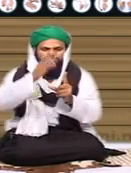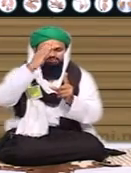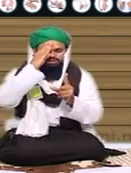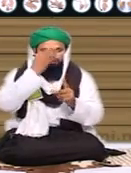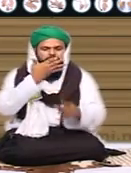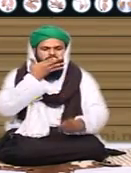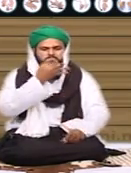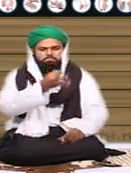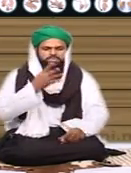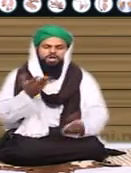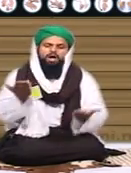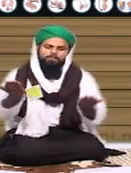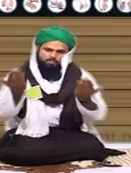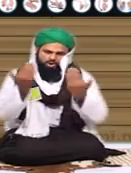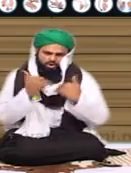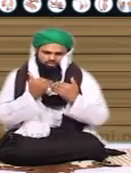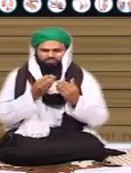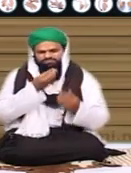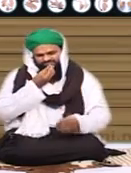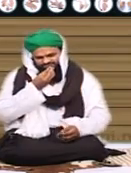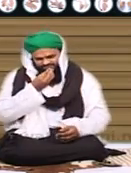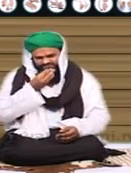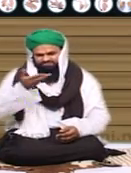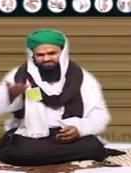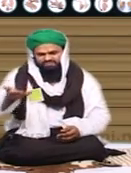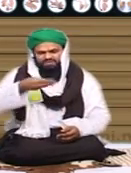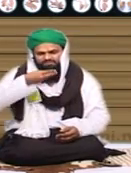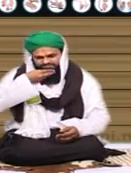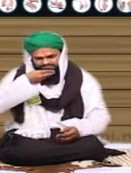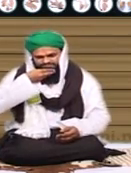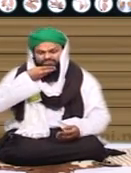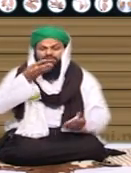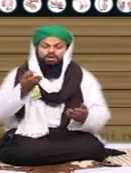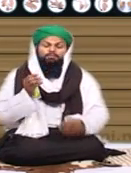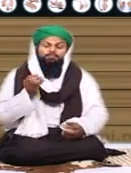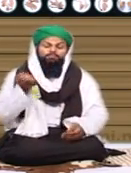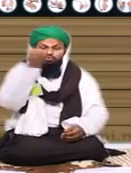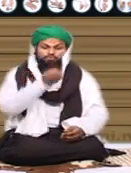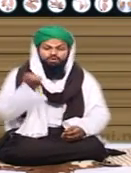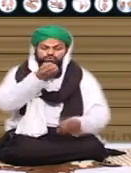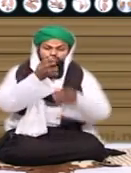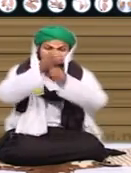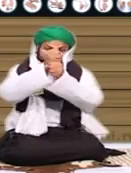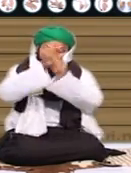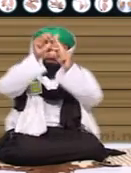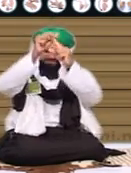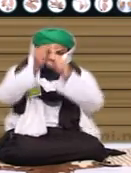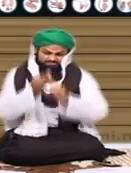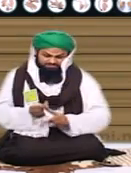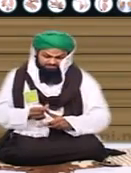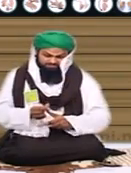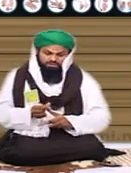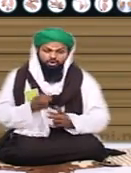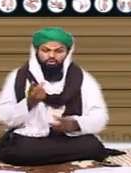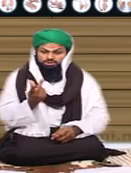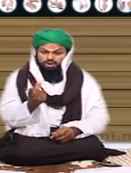ڈھکا چھپا نہیں۔ تو میں آپ سے التجا کرتا ہوں کہ یہاں پابندی سے تشریف لایا اور جلدی جلدی آ